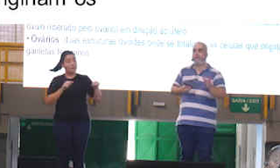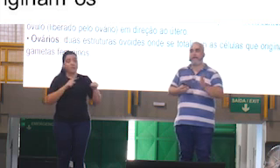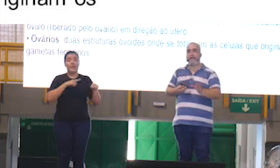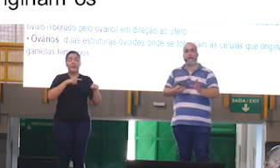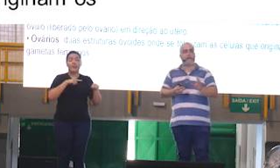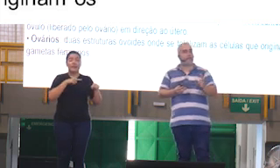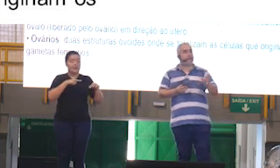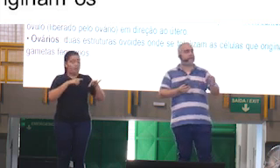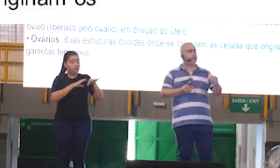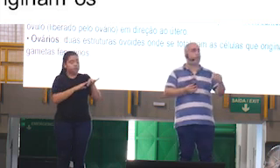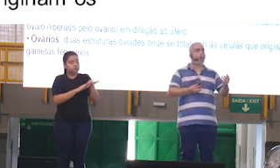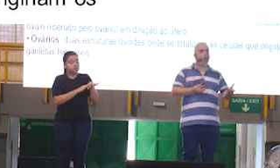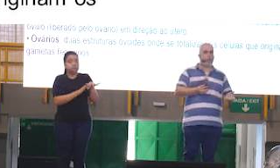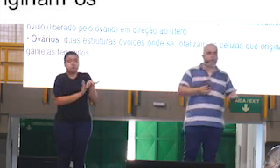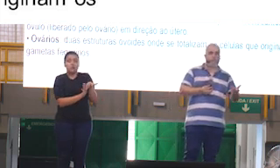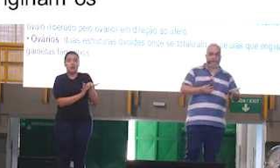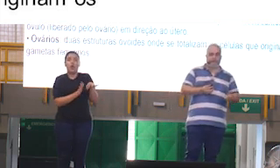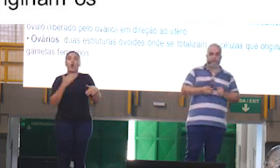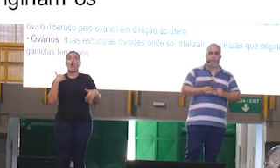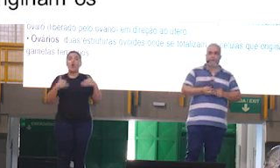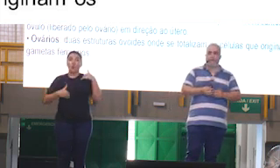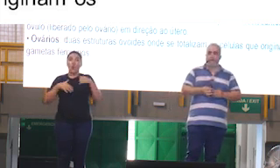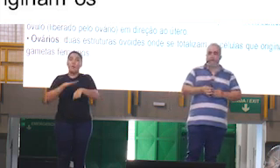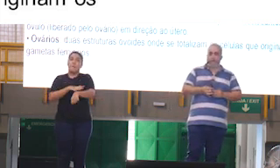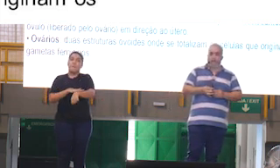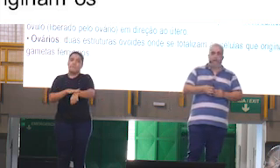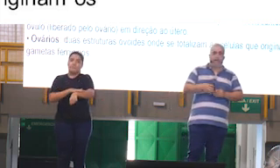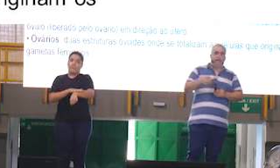tecidual semelhante ao tecido do corpo, da pele.